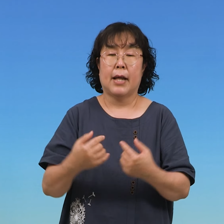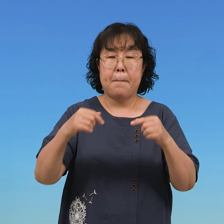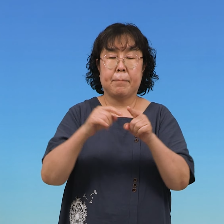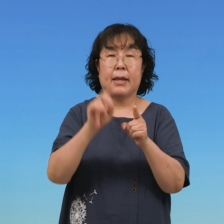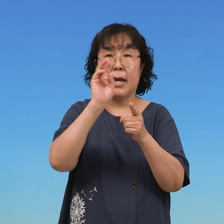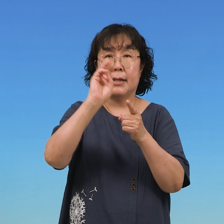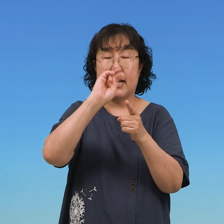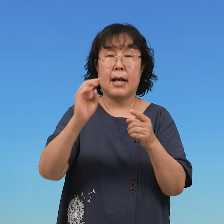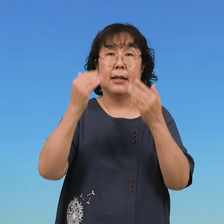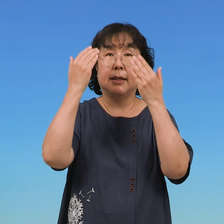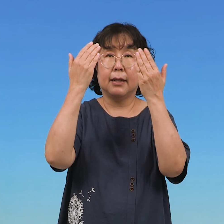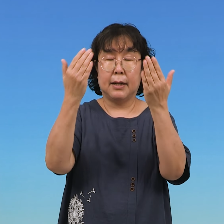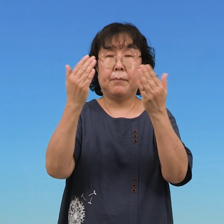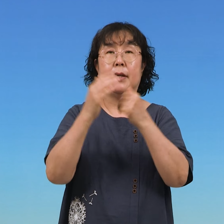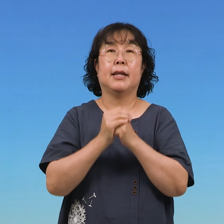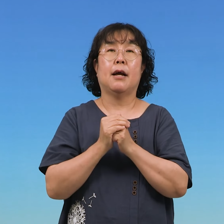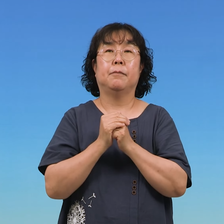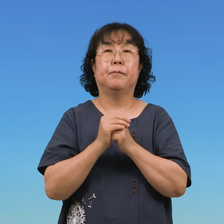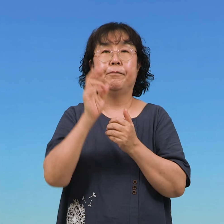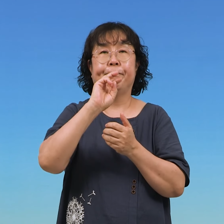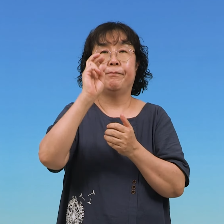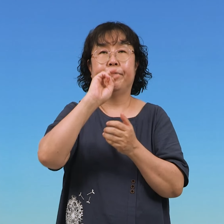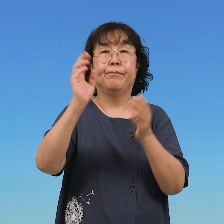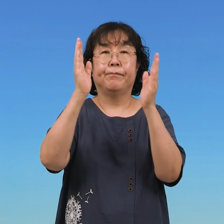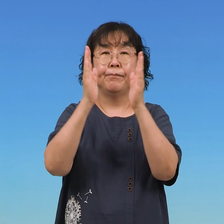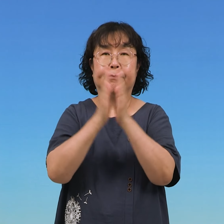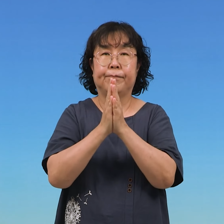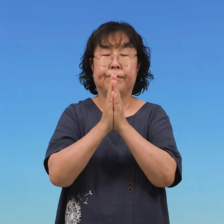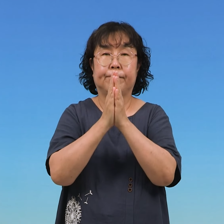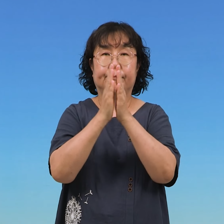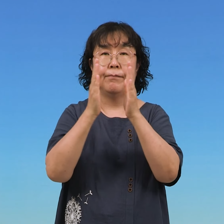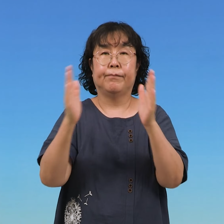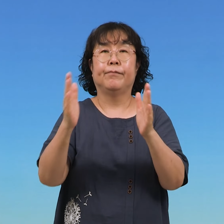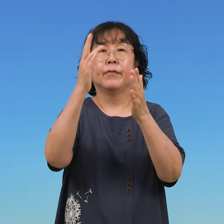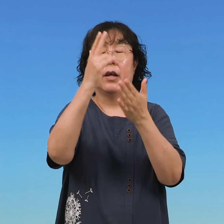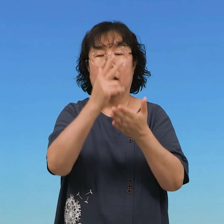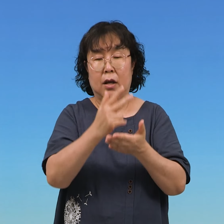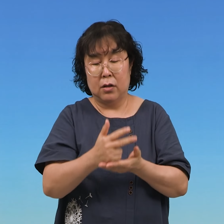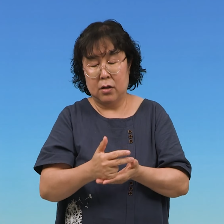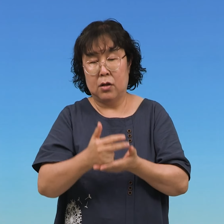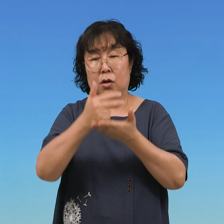찬양합니다. 주님 나를 부르시니